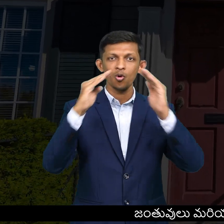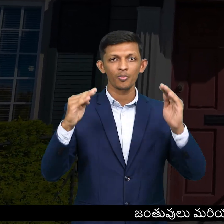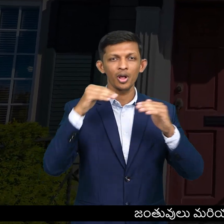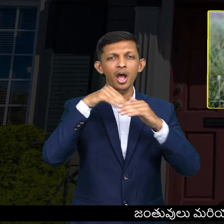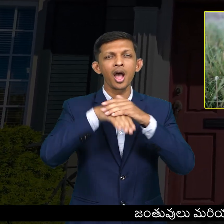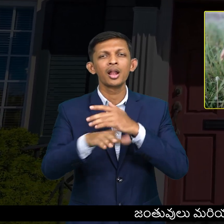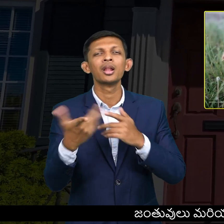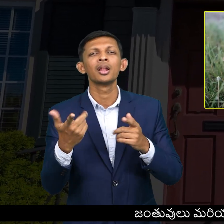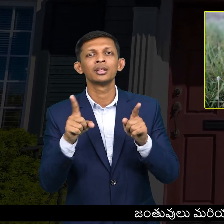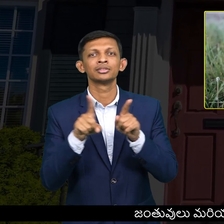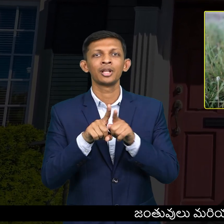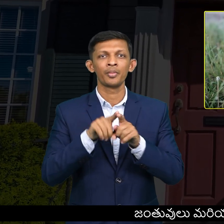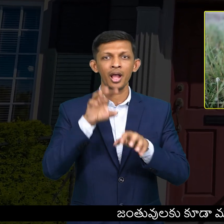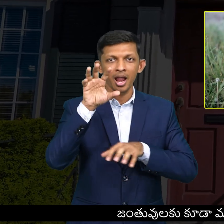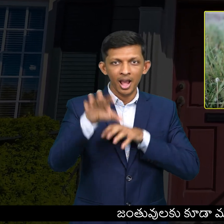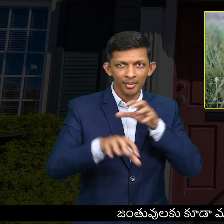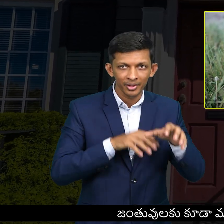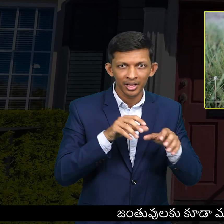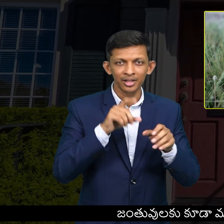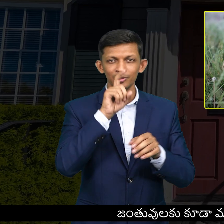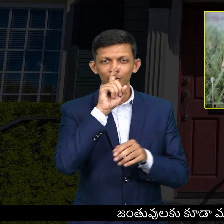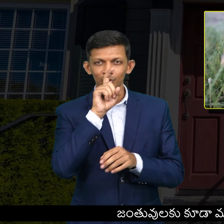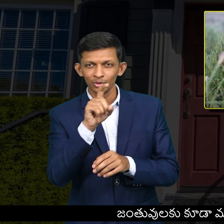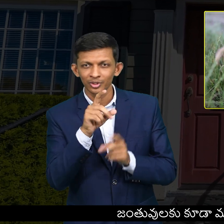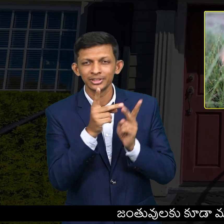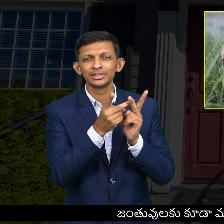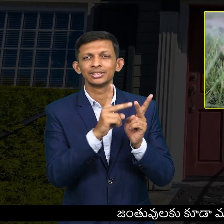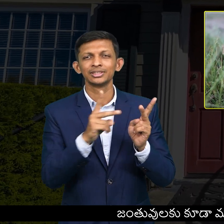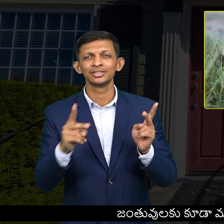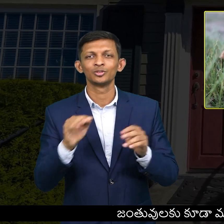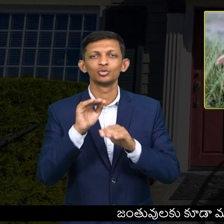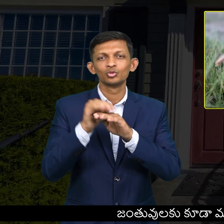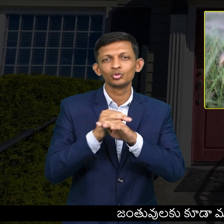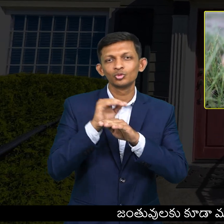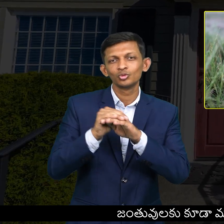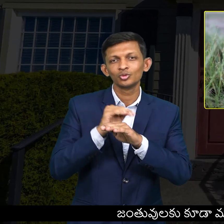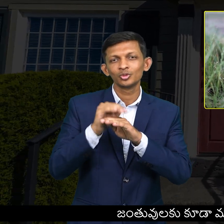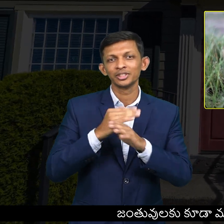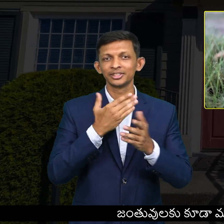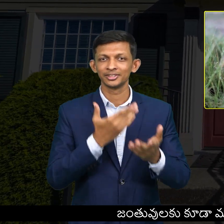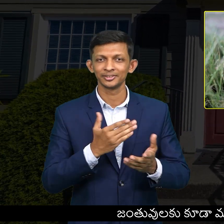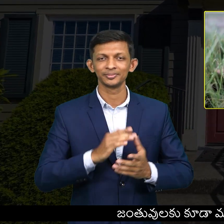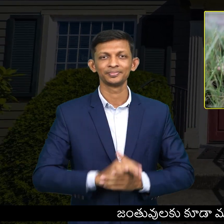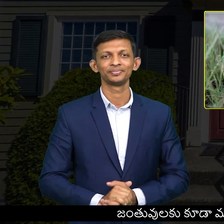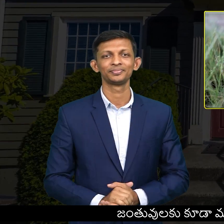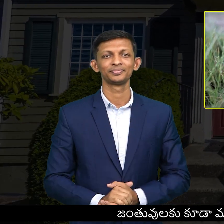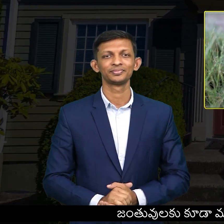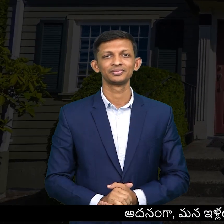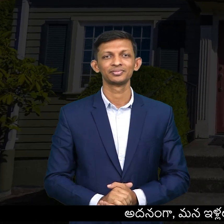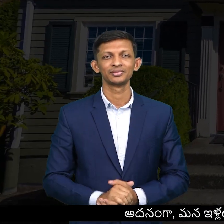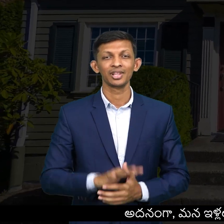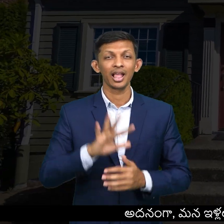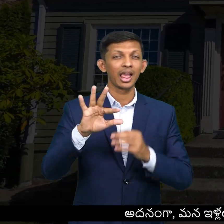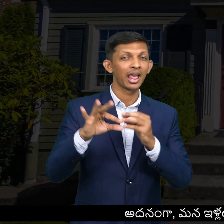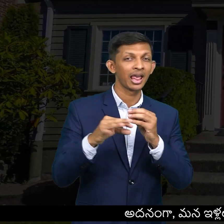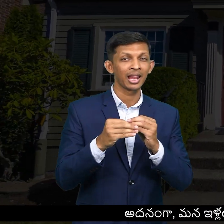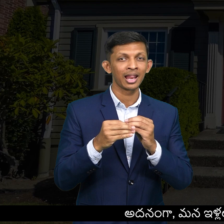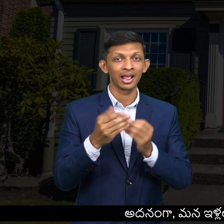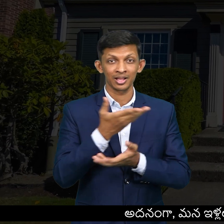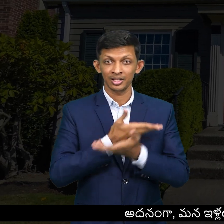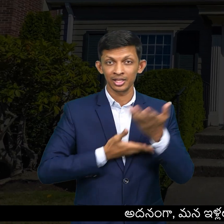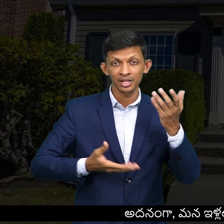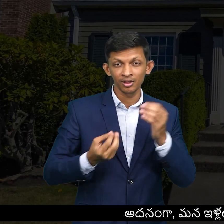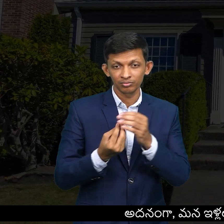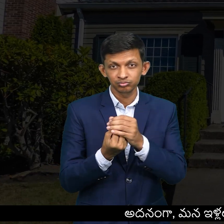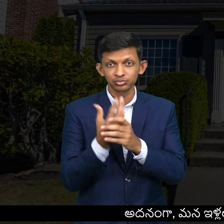జంతువులు మరియు పక్షులు వంటి పెంపుడు జంతువులకు కూడా మన ఇళ్ళు ఆశ్రయం కల్పిస్తాయి. అదనంగా మన